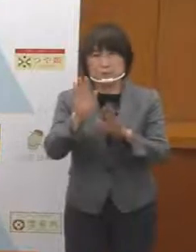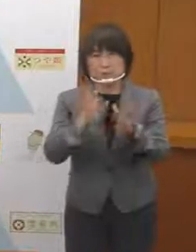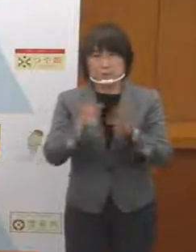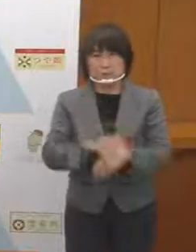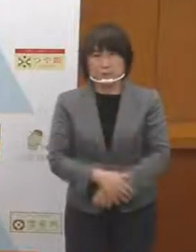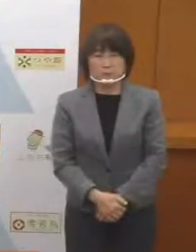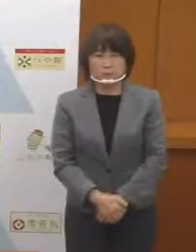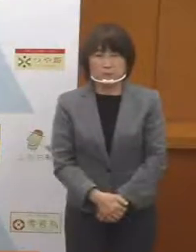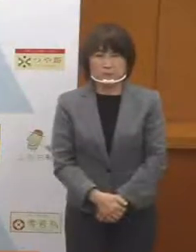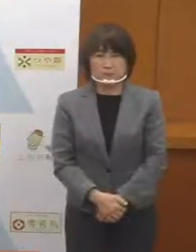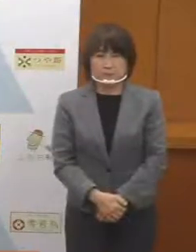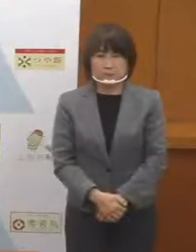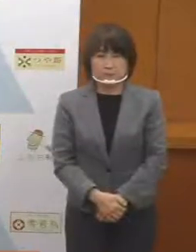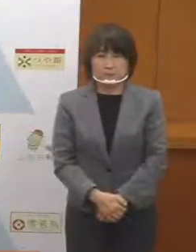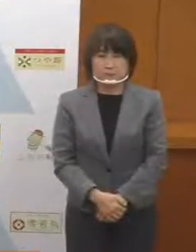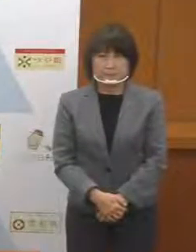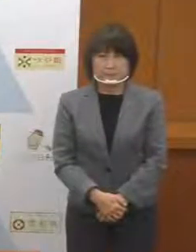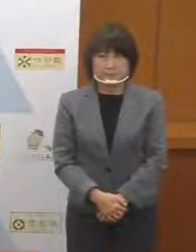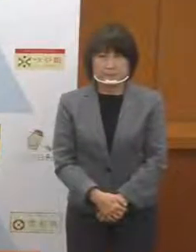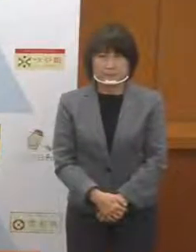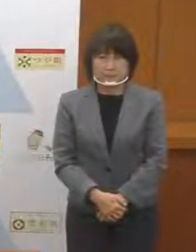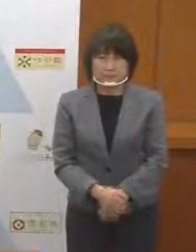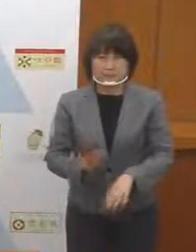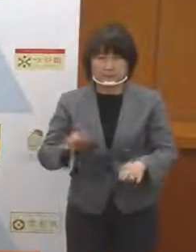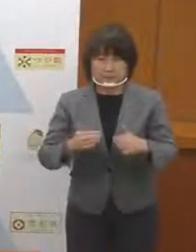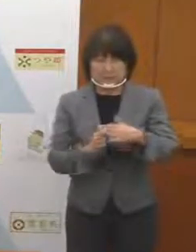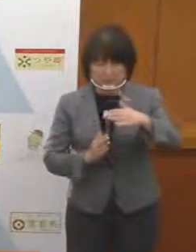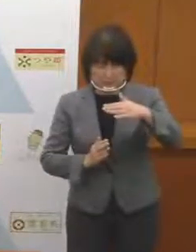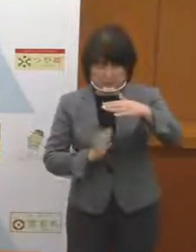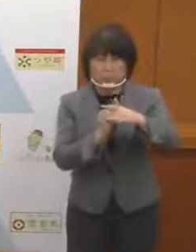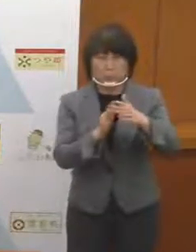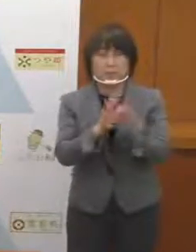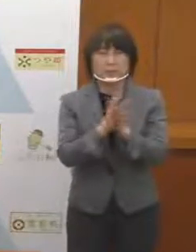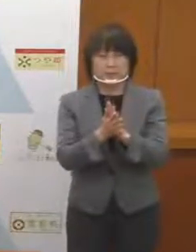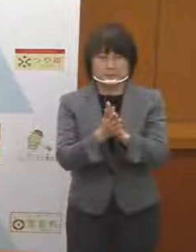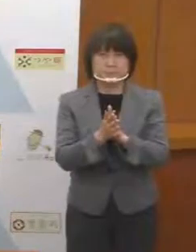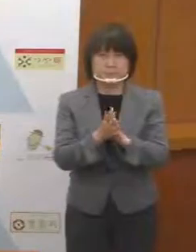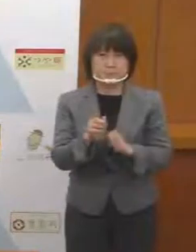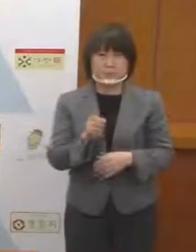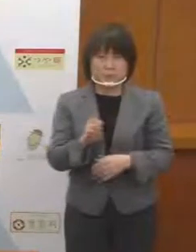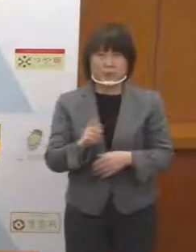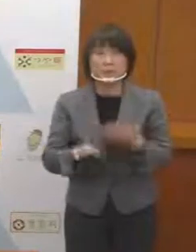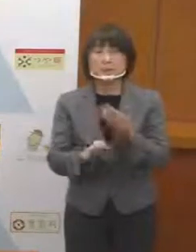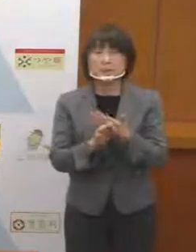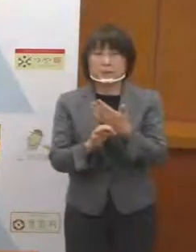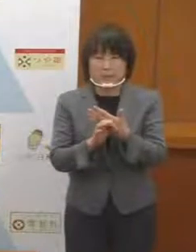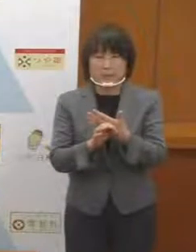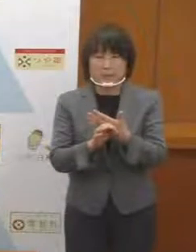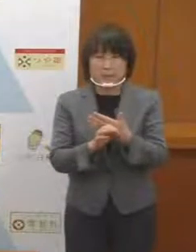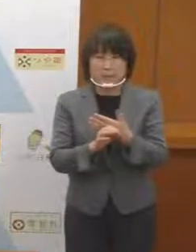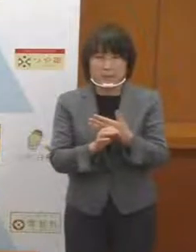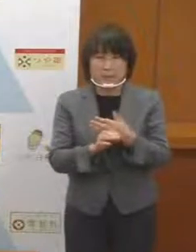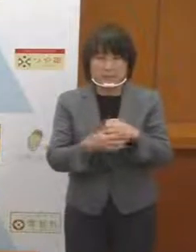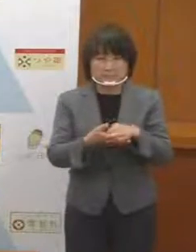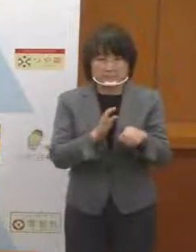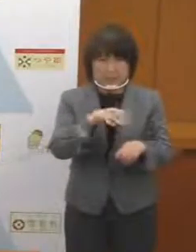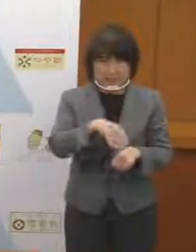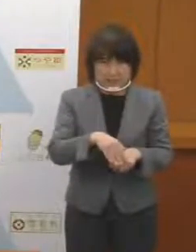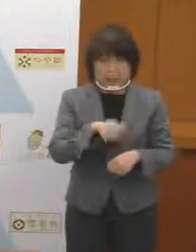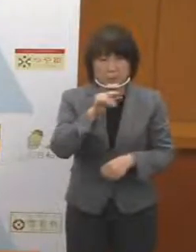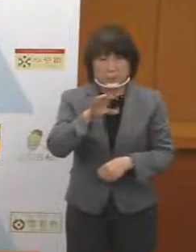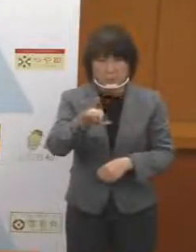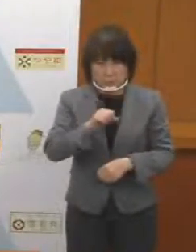ますまああの過去最低になっている5件というのが例えばの島根鳥取愛媛